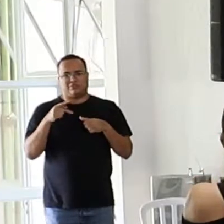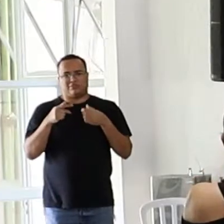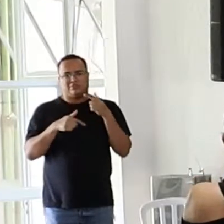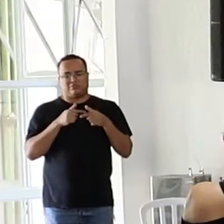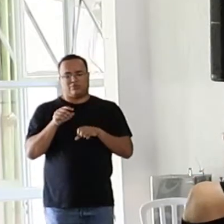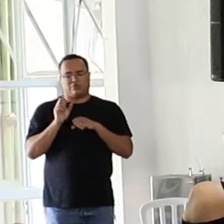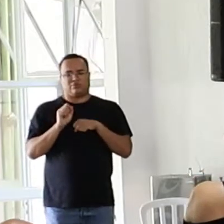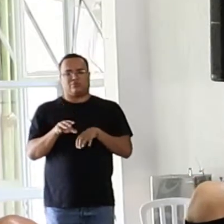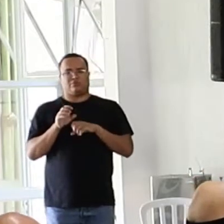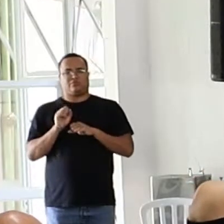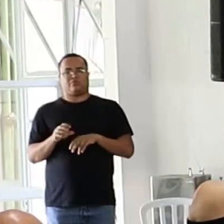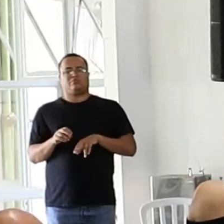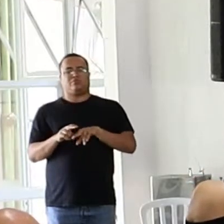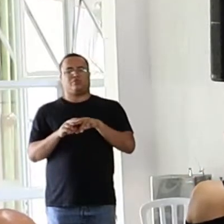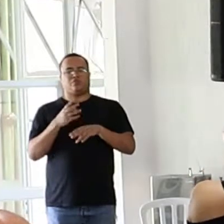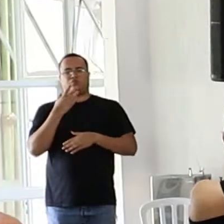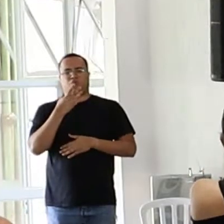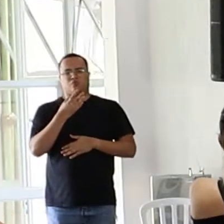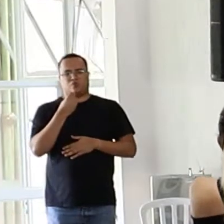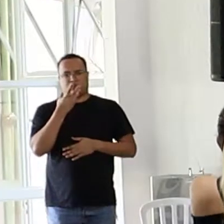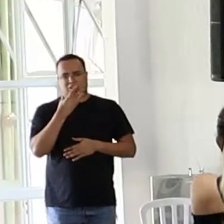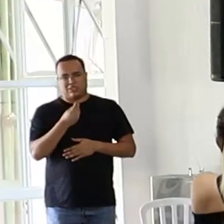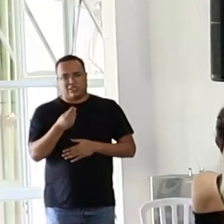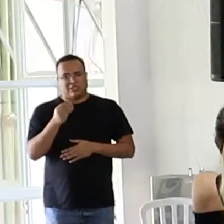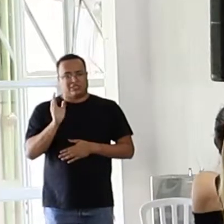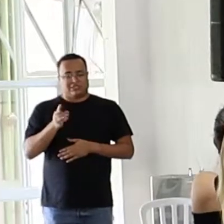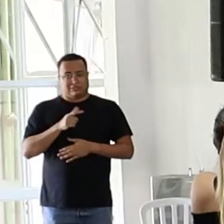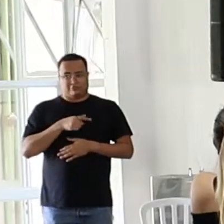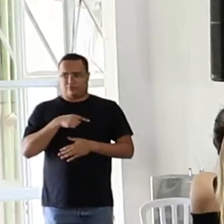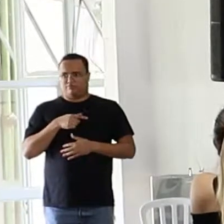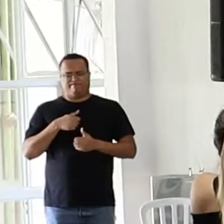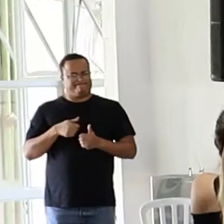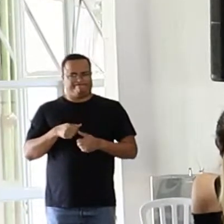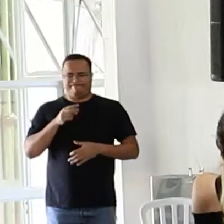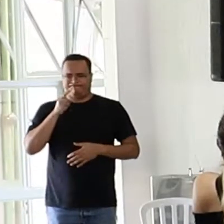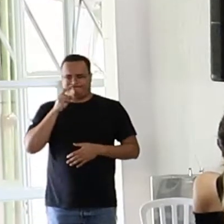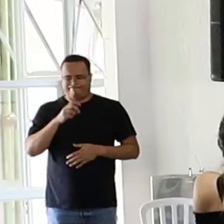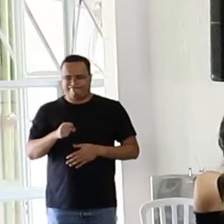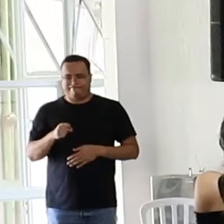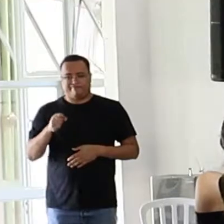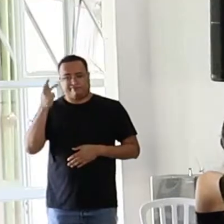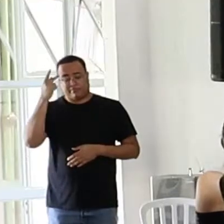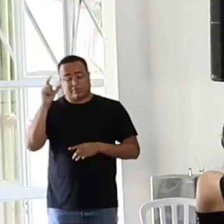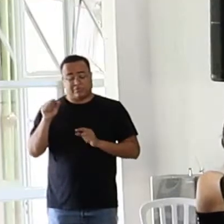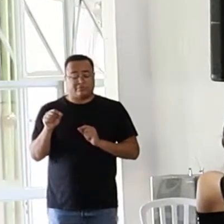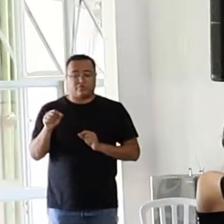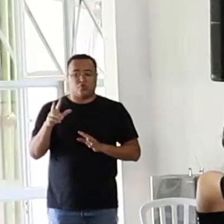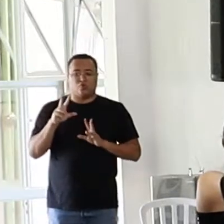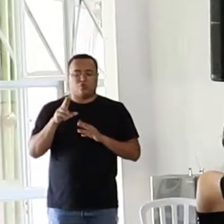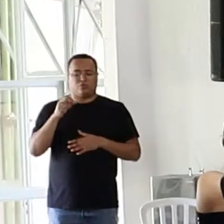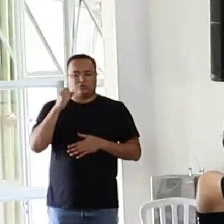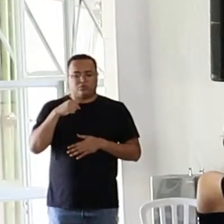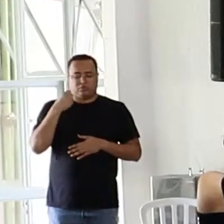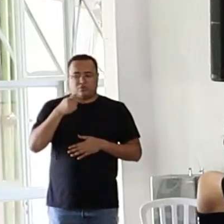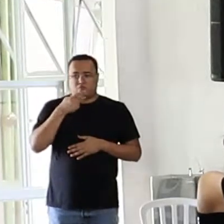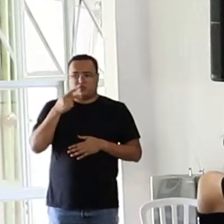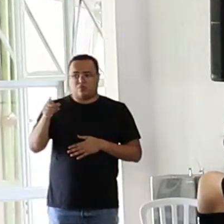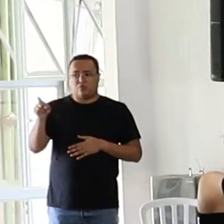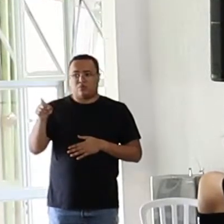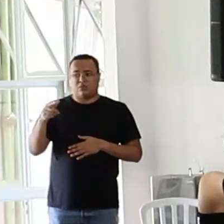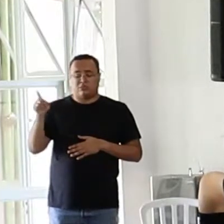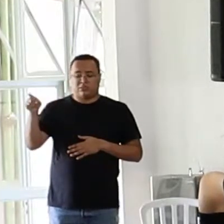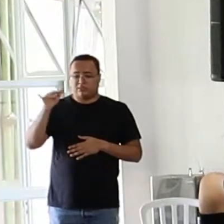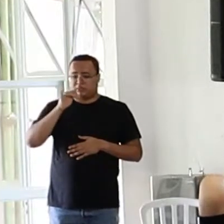educacionais do Guará e já tem a potência necessária para ser como os senadores você falou